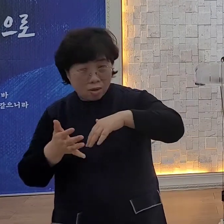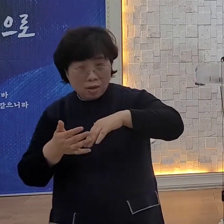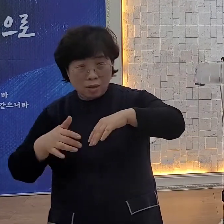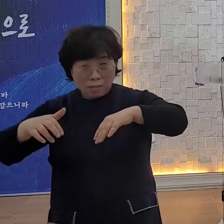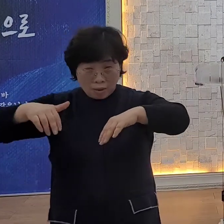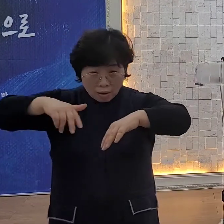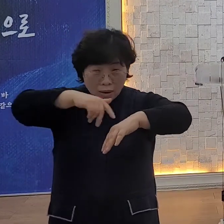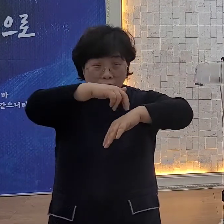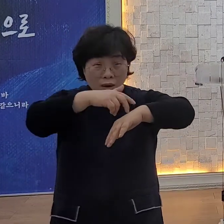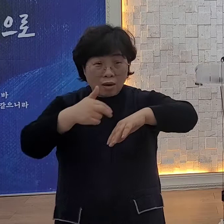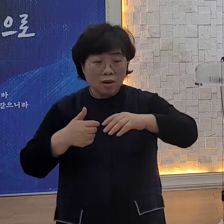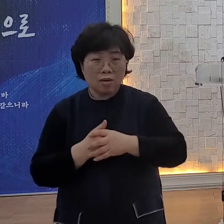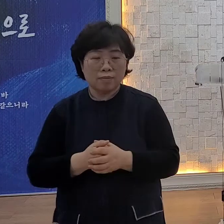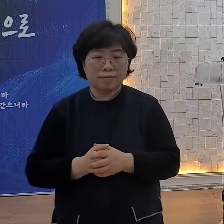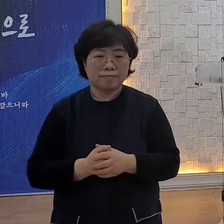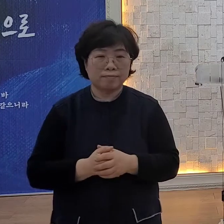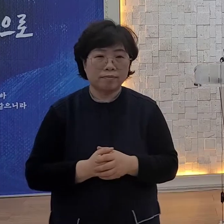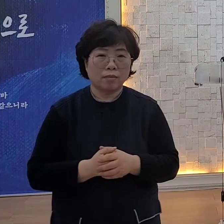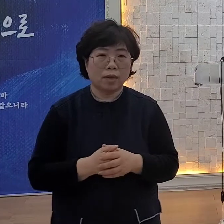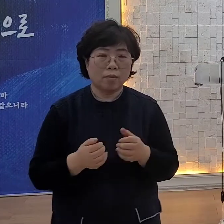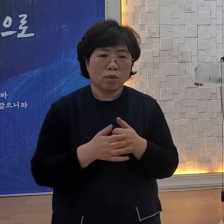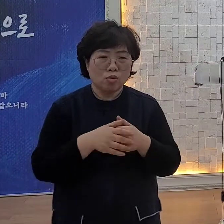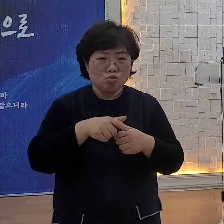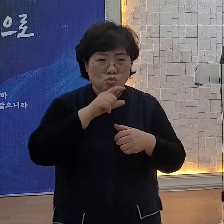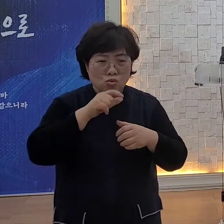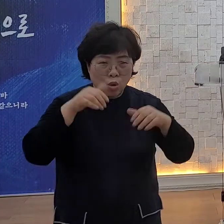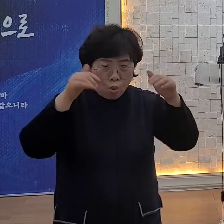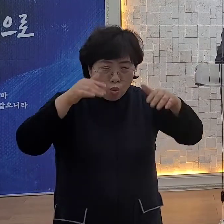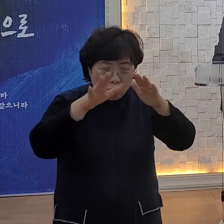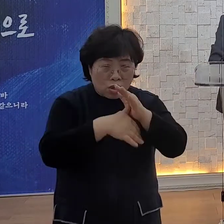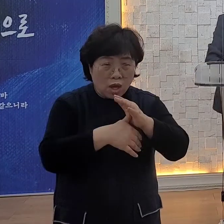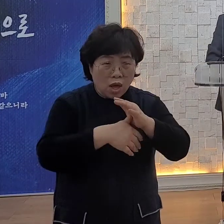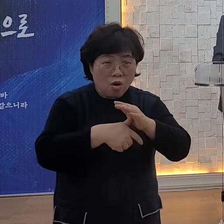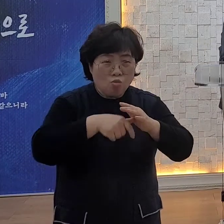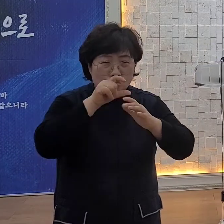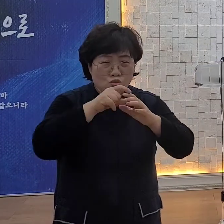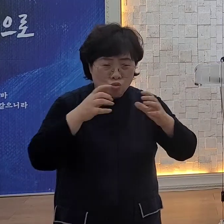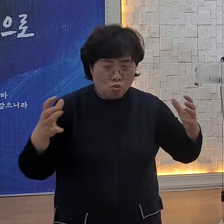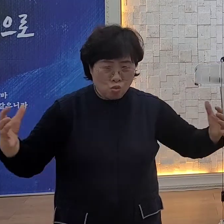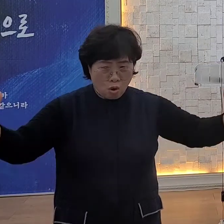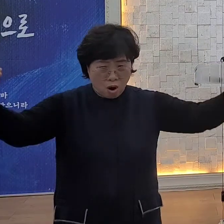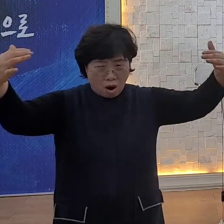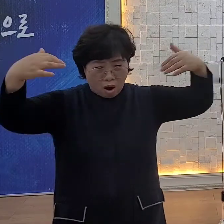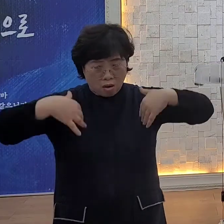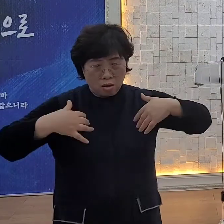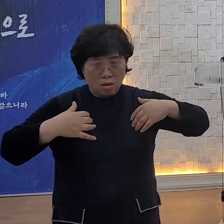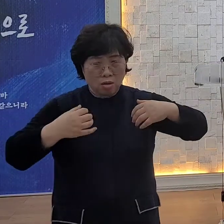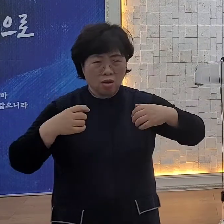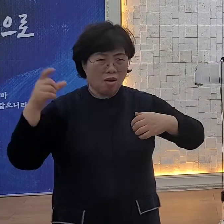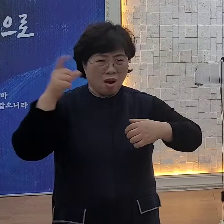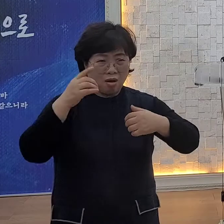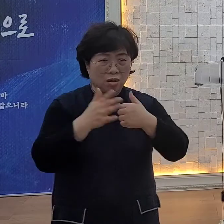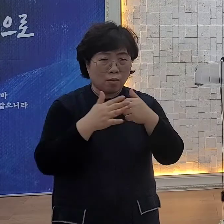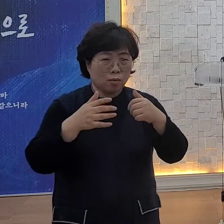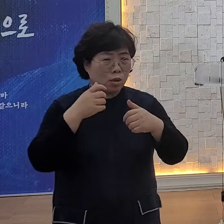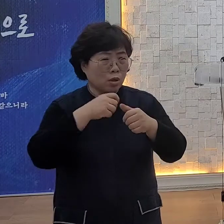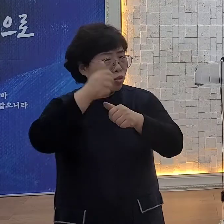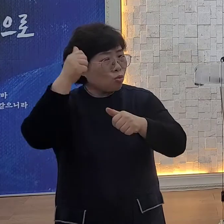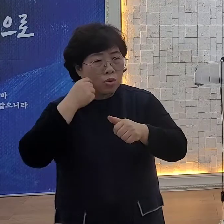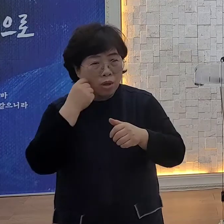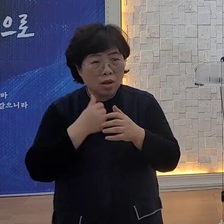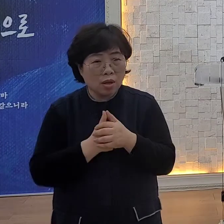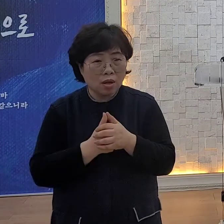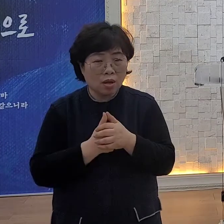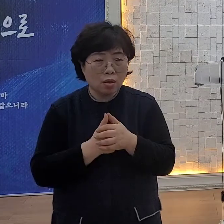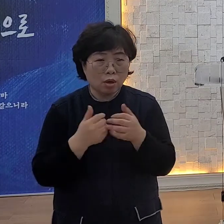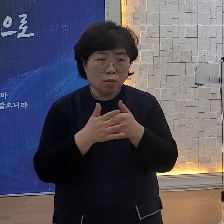불어나고 그 물살을 이길 사람이 없습니다. 그러니까 여러분 지리산 같은 데 가면 여름에 계곡에 텐트 치고 있다가 지금 뭐하노 비 오면 빨리 나오지